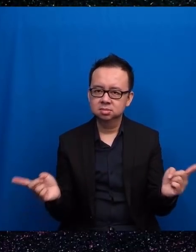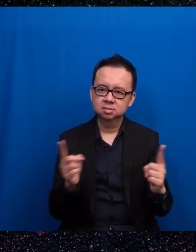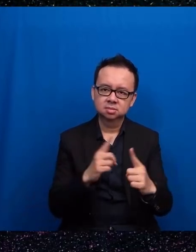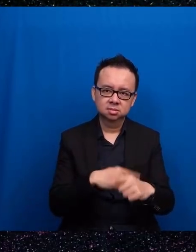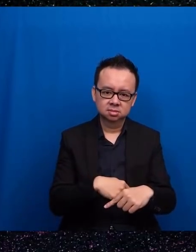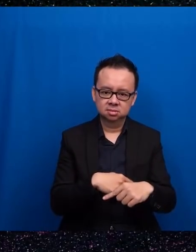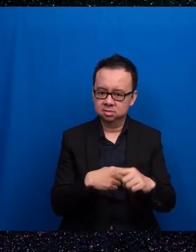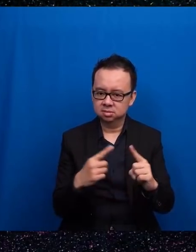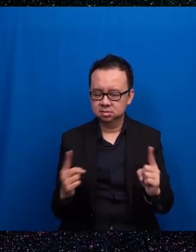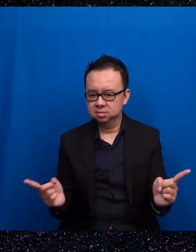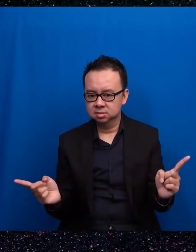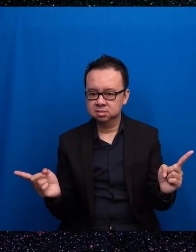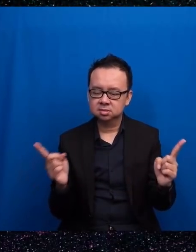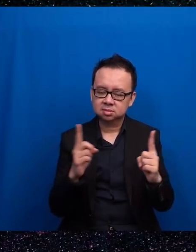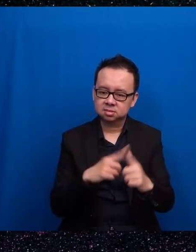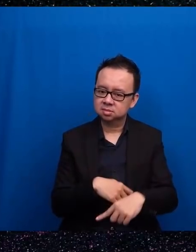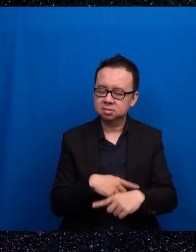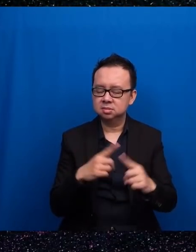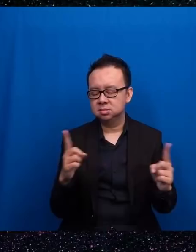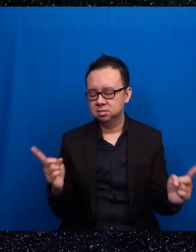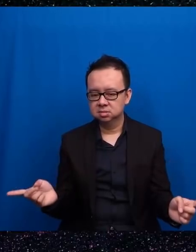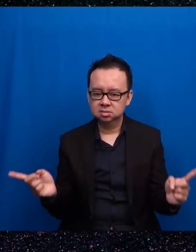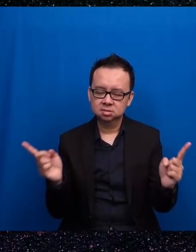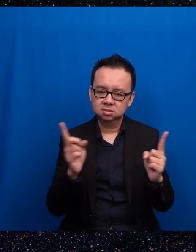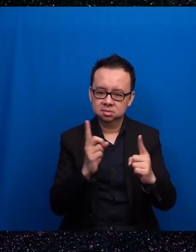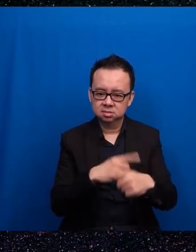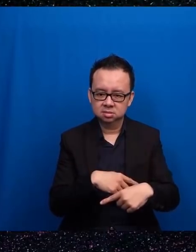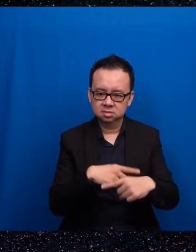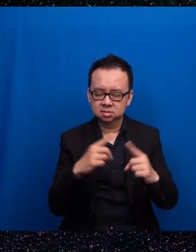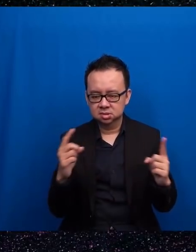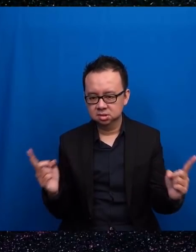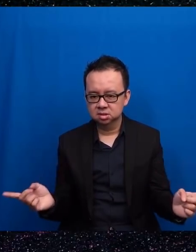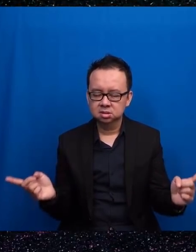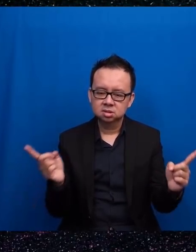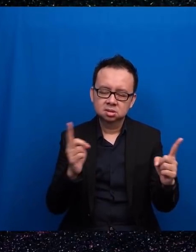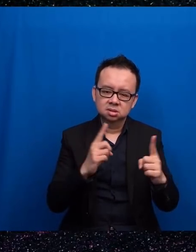makabaya sanana lamayase, hiara lamayaso,